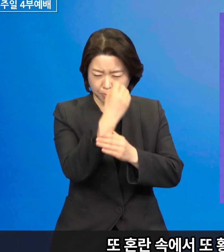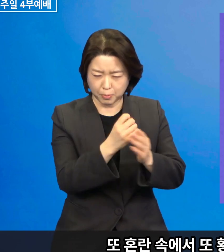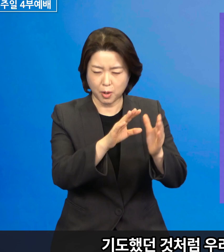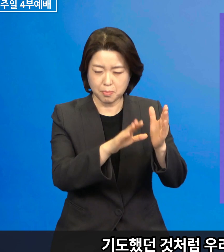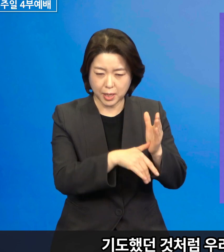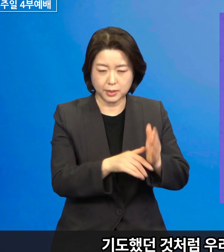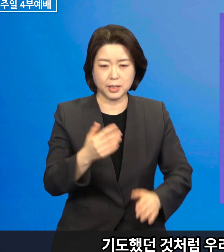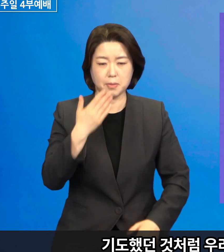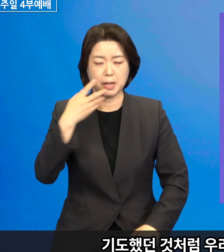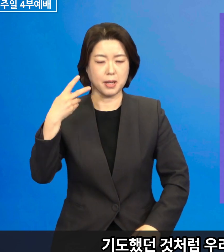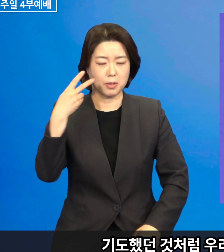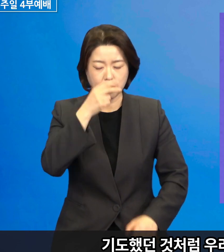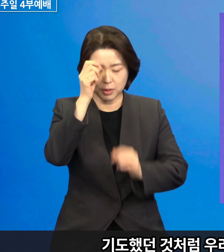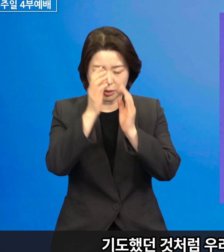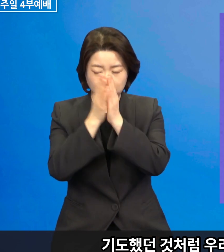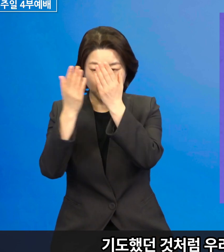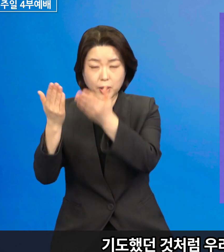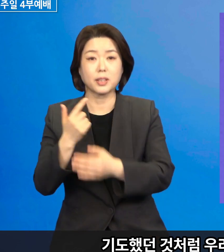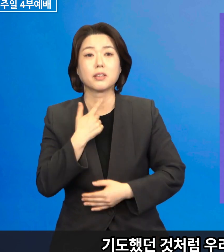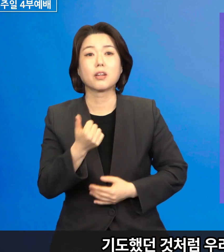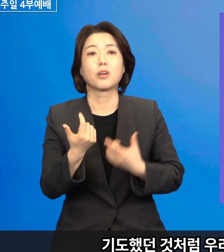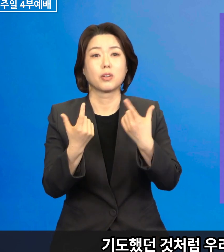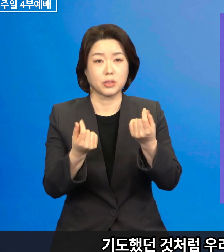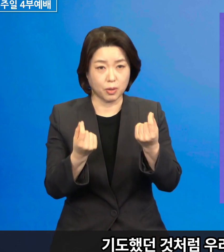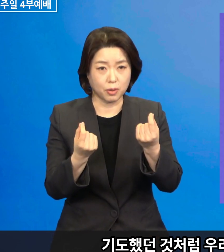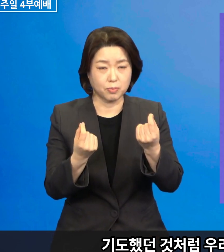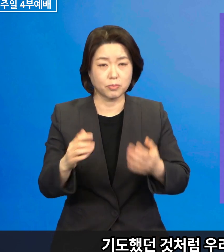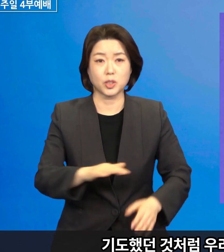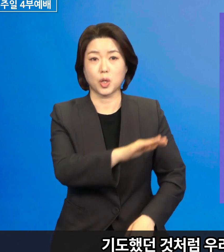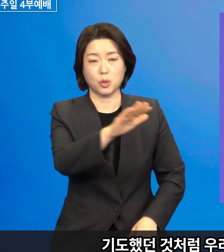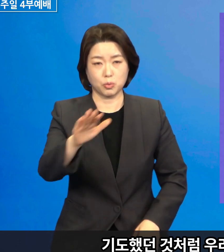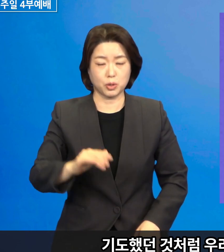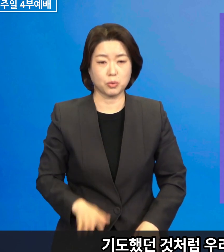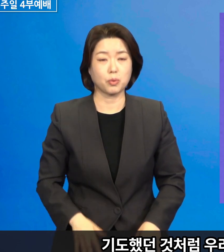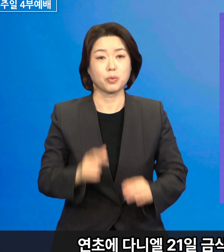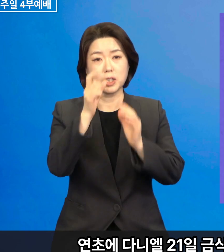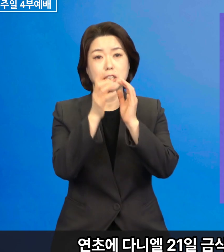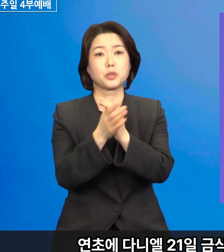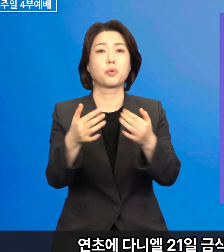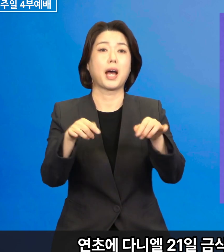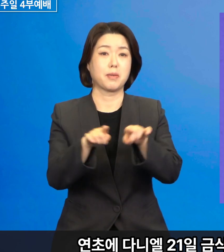금식하며 기도했던 것처럼 우리가 기도를 해야 될 텐데